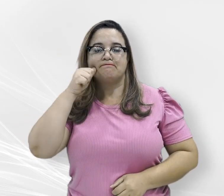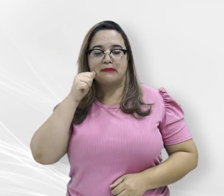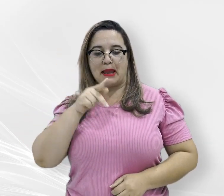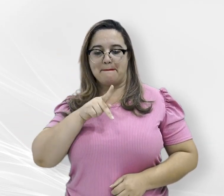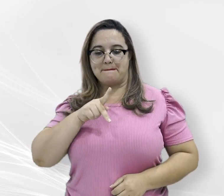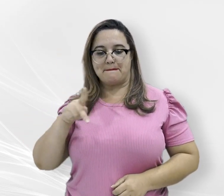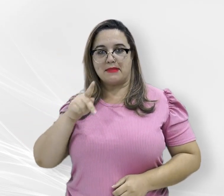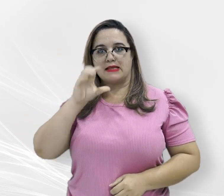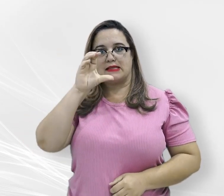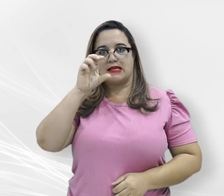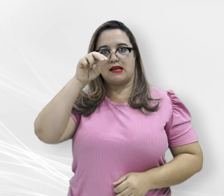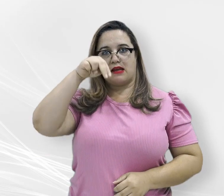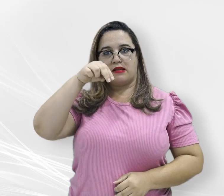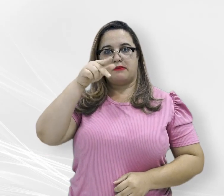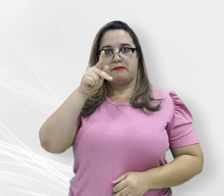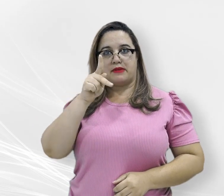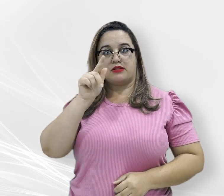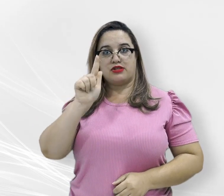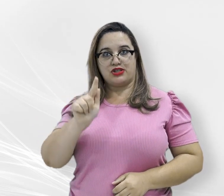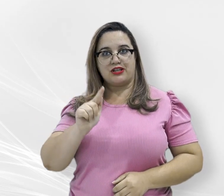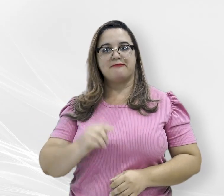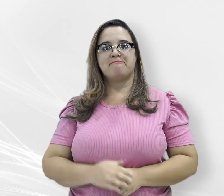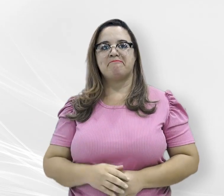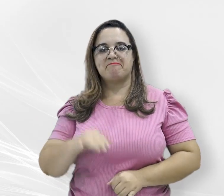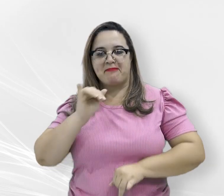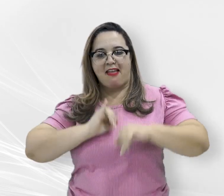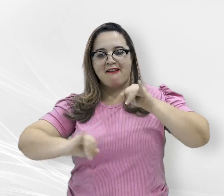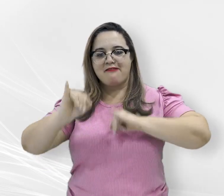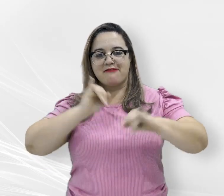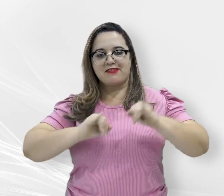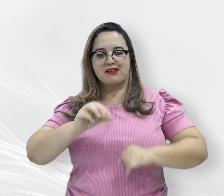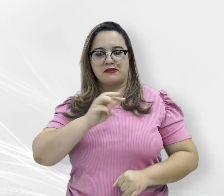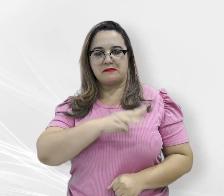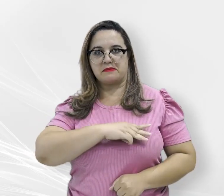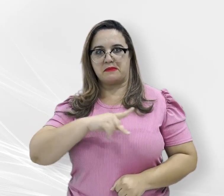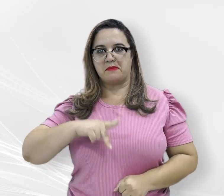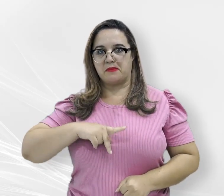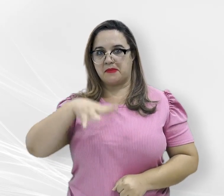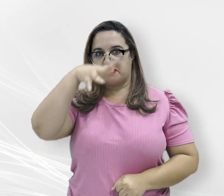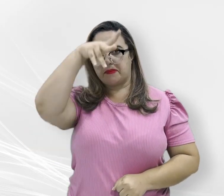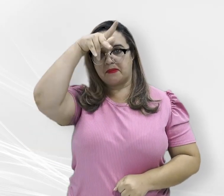CNPG. Esse foi um conteúdo do Ministério Público do Estado de Mato Grosso.